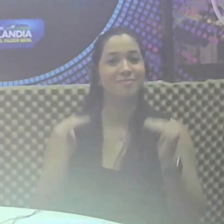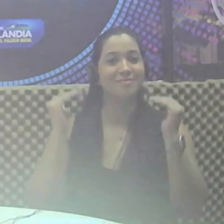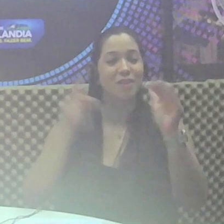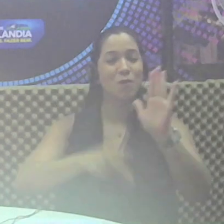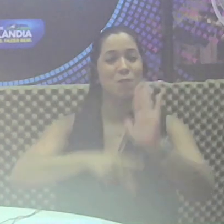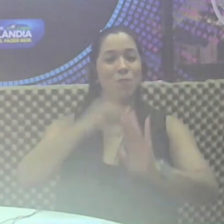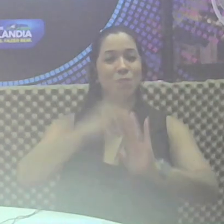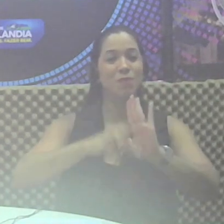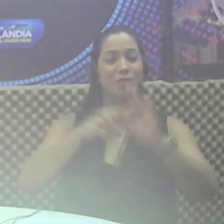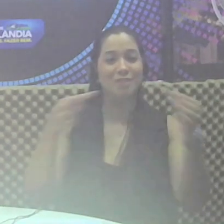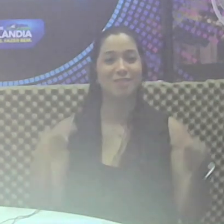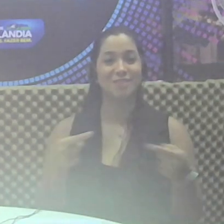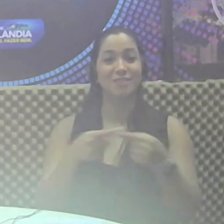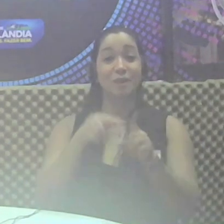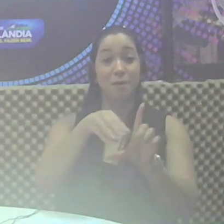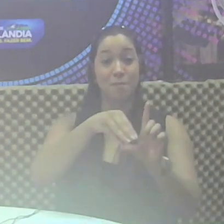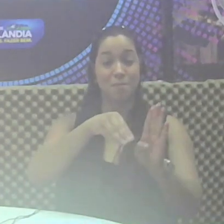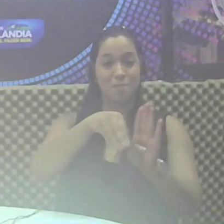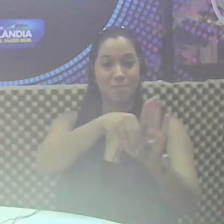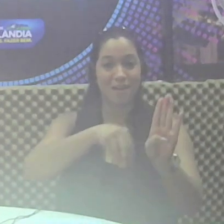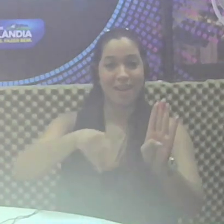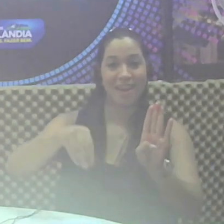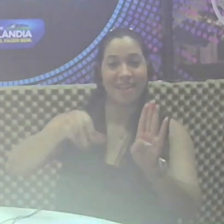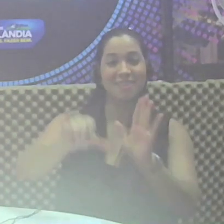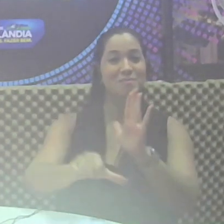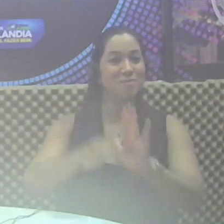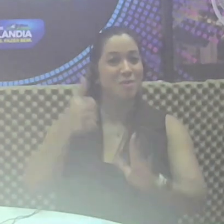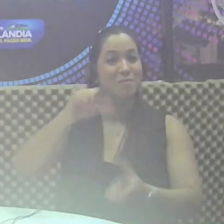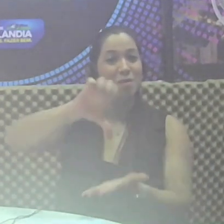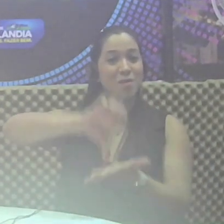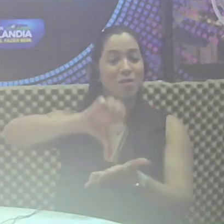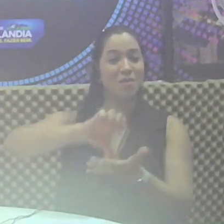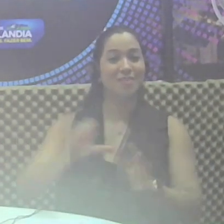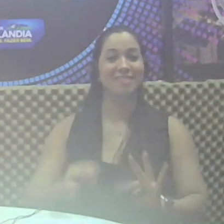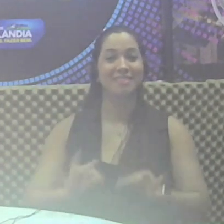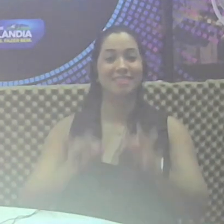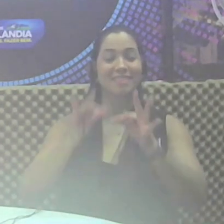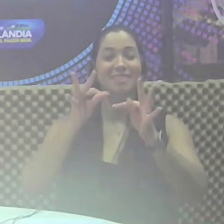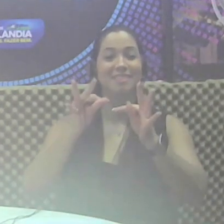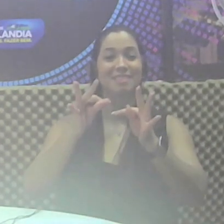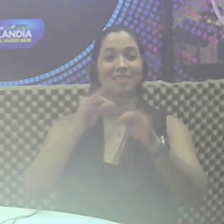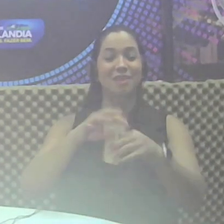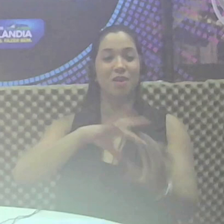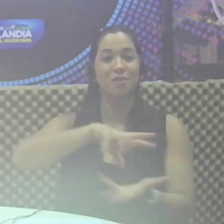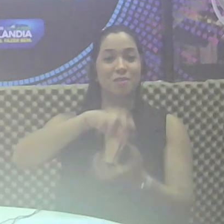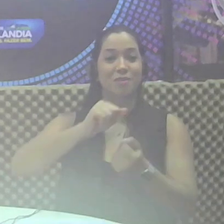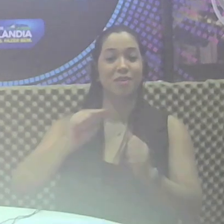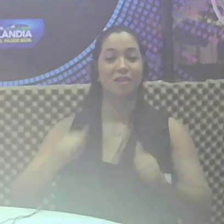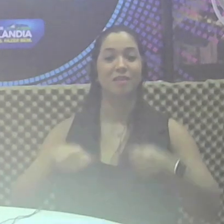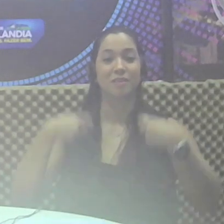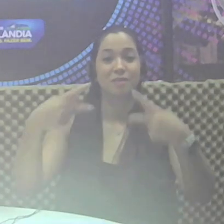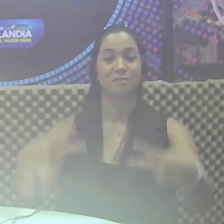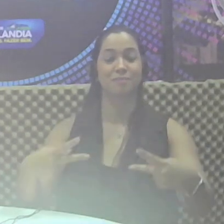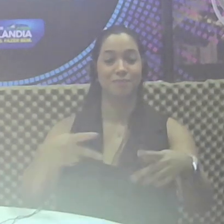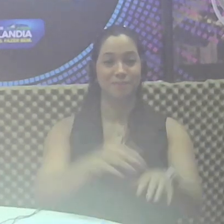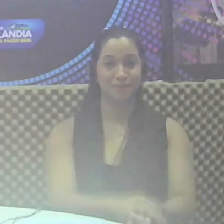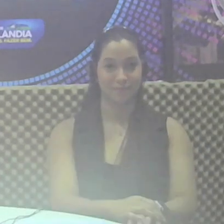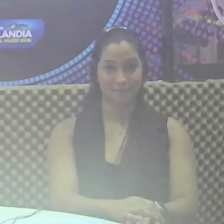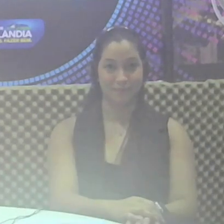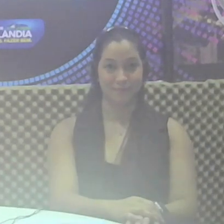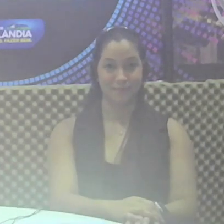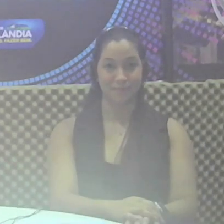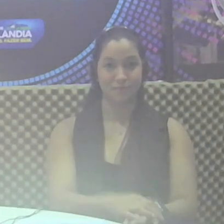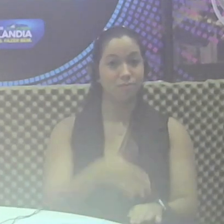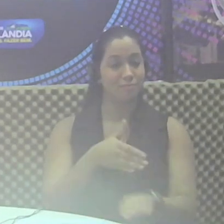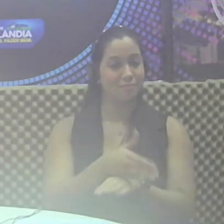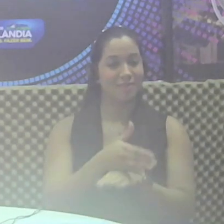projeto relativo ao pó de basalto pelo primeiro polo agromineral verde do Brasil, ministro Alisson Paulinelli. Participaram